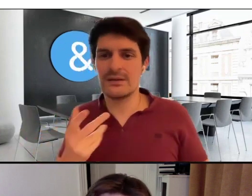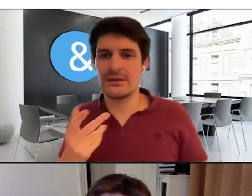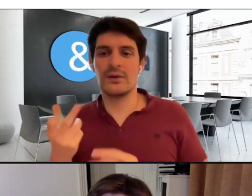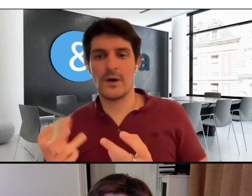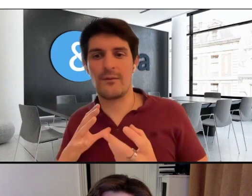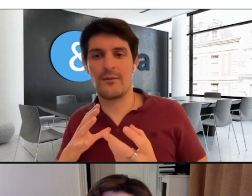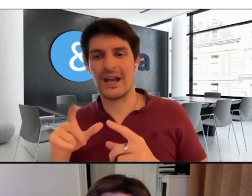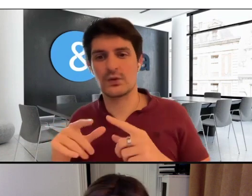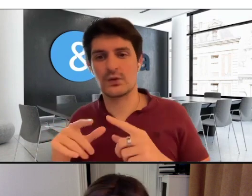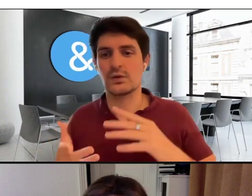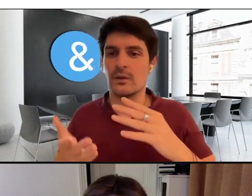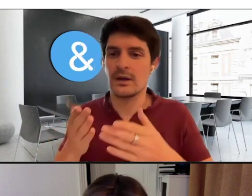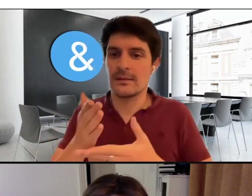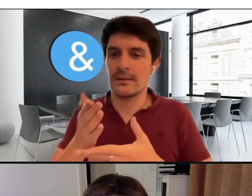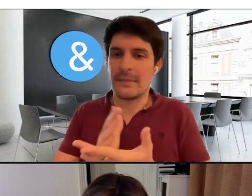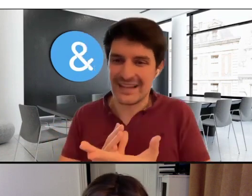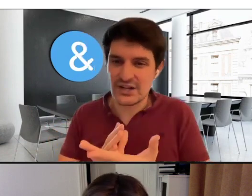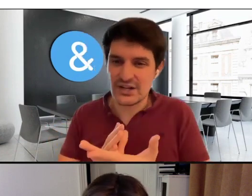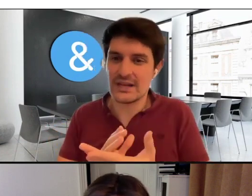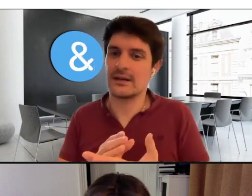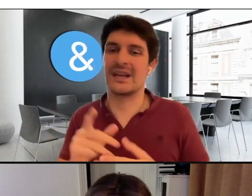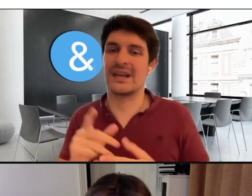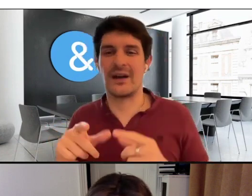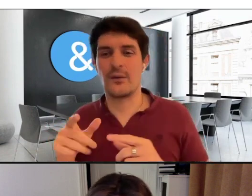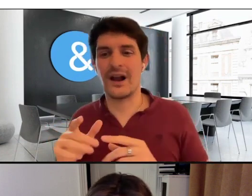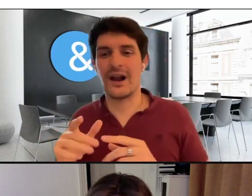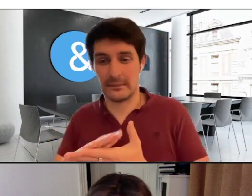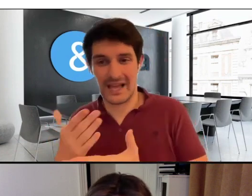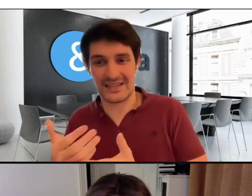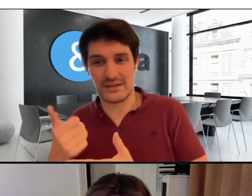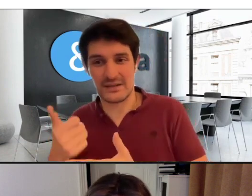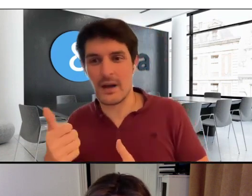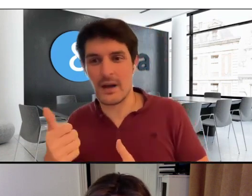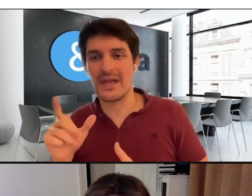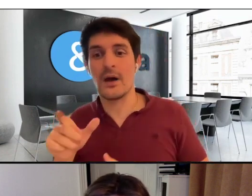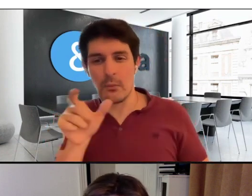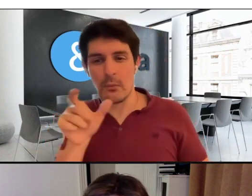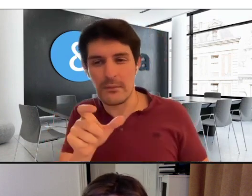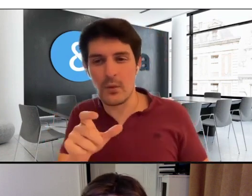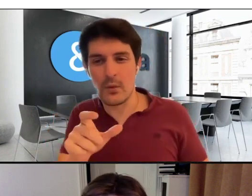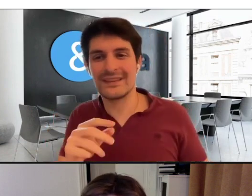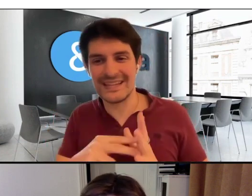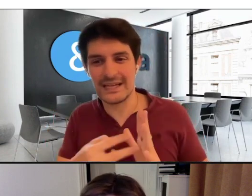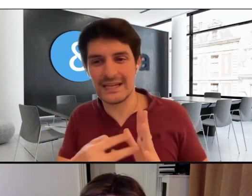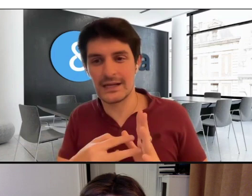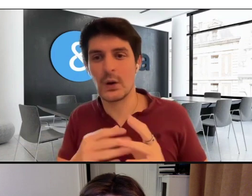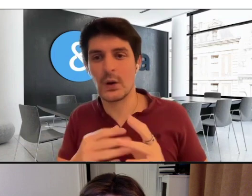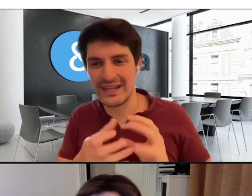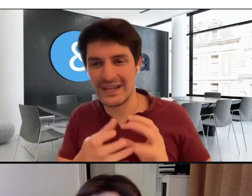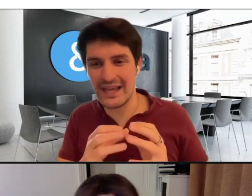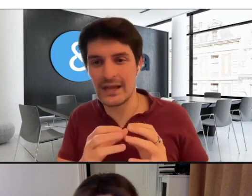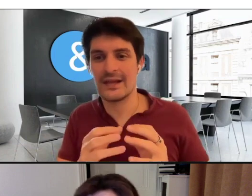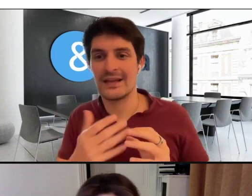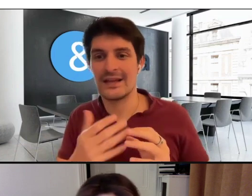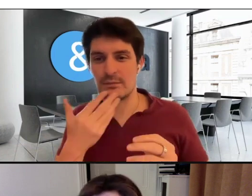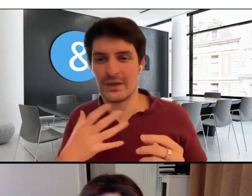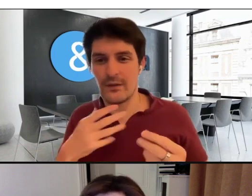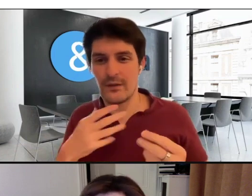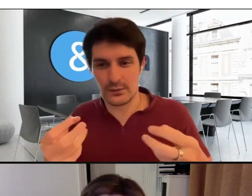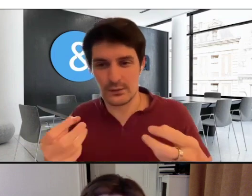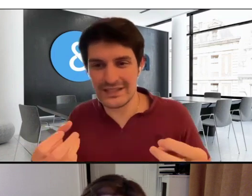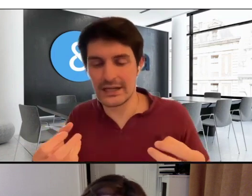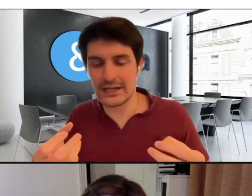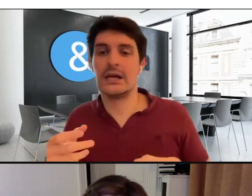ils veulent avoir quelque chose de partagé, quelquefois interprétariat c'est bien, mais pour les mots techniques compliqués, c'est mieux d'avoir les